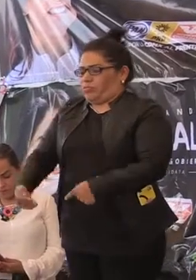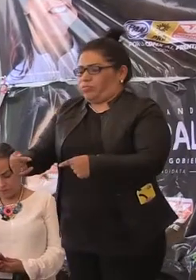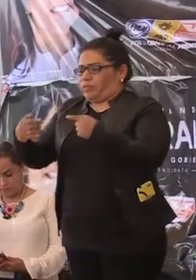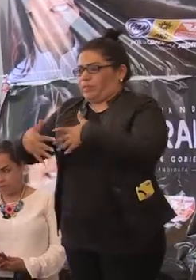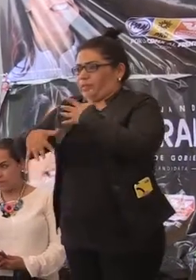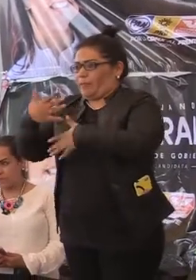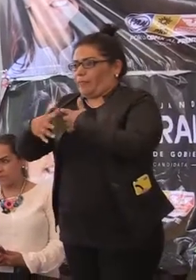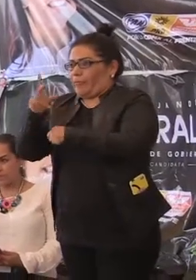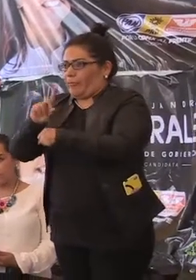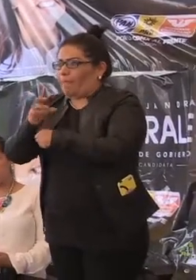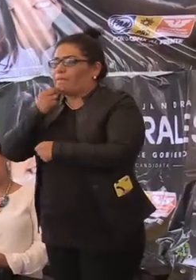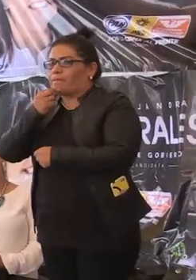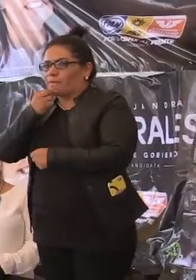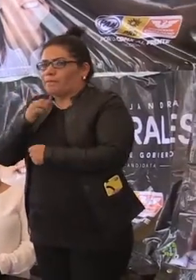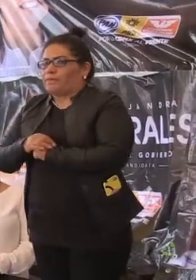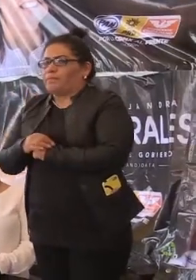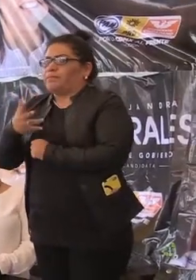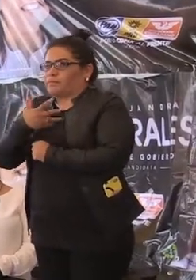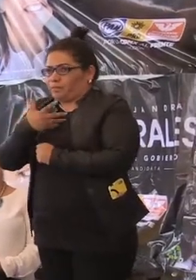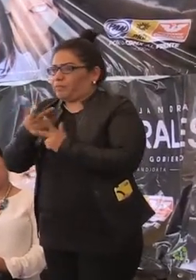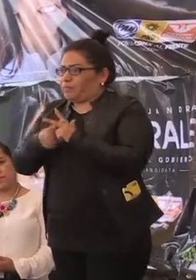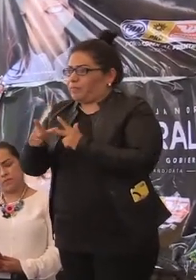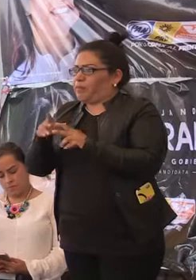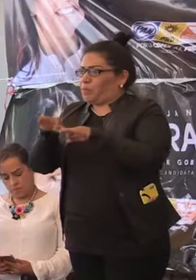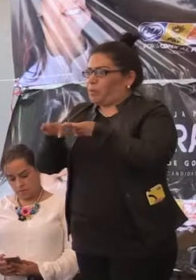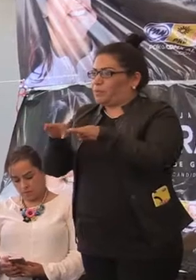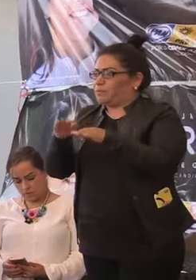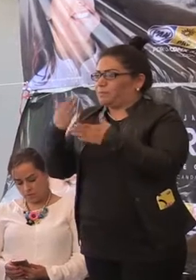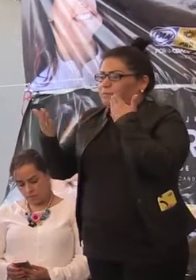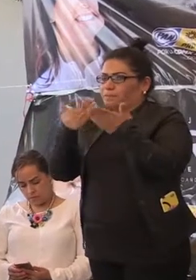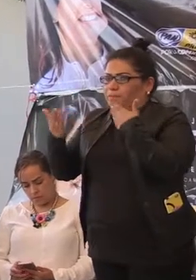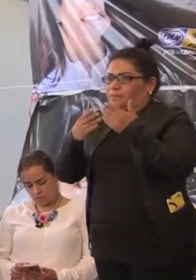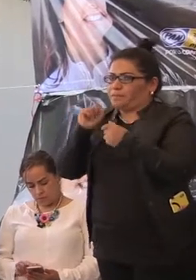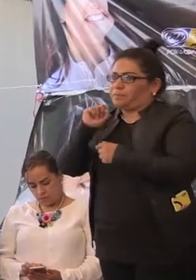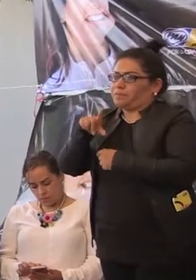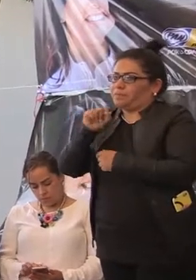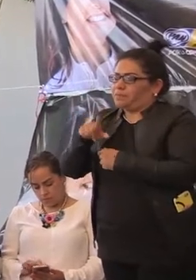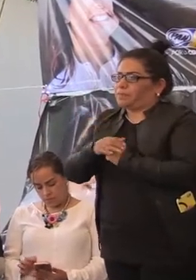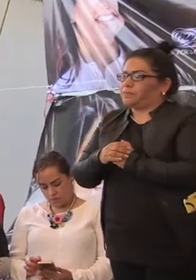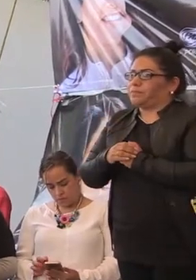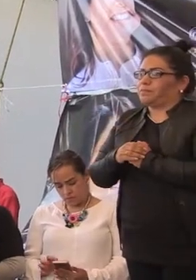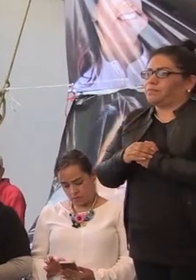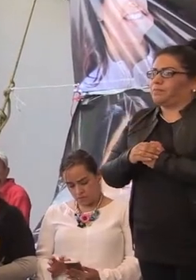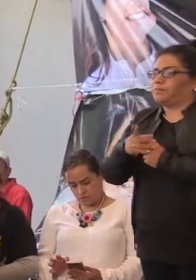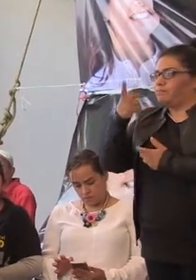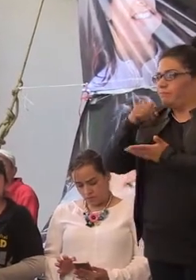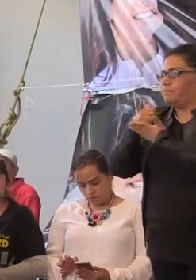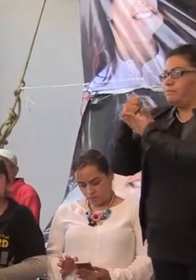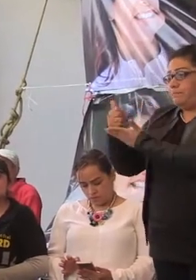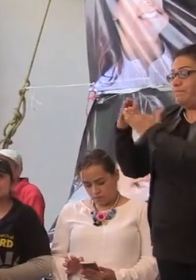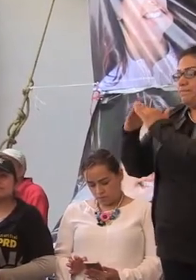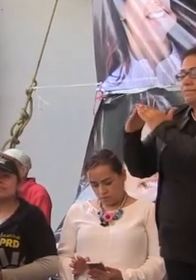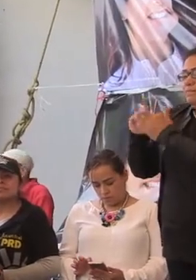desde los 15 años, tuve que empezar a trabajar y a estudiar al mismo tiempo para ayudar también en la